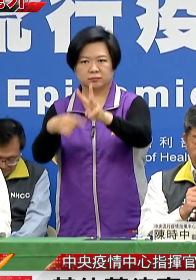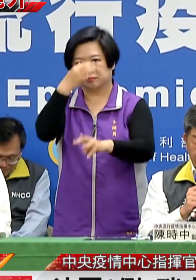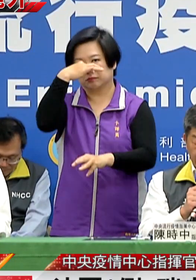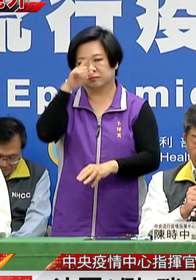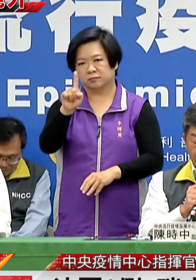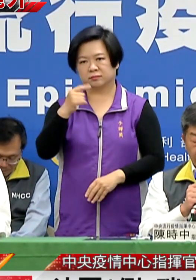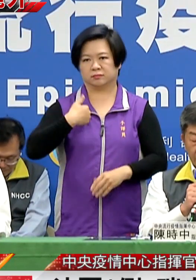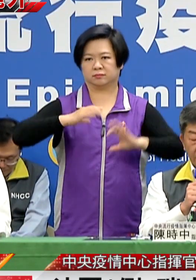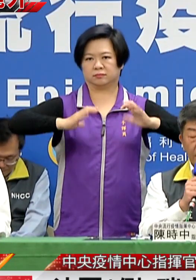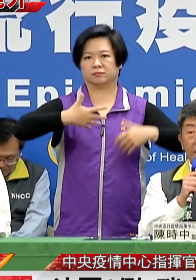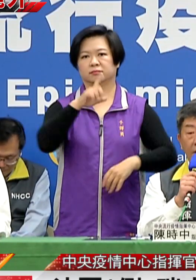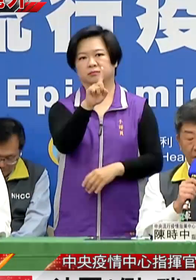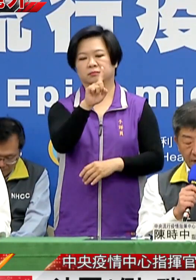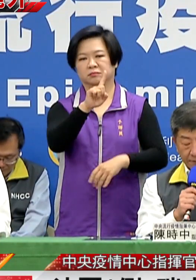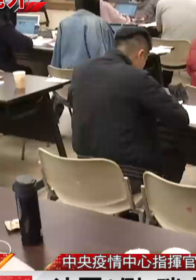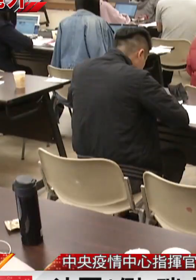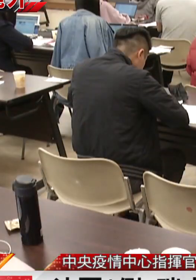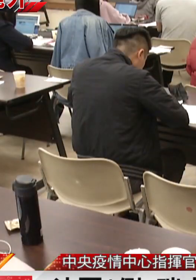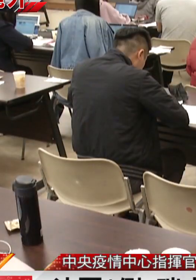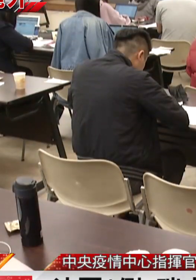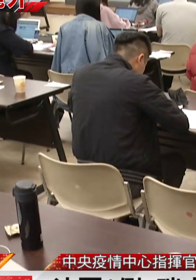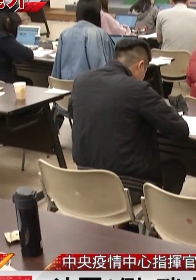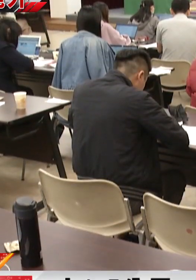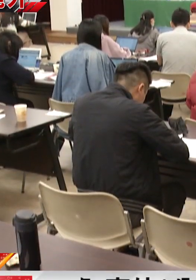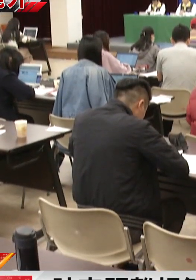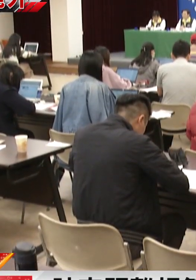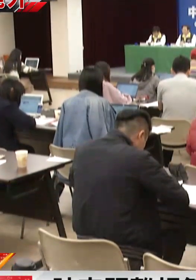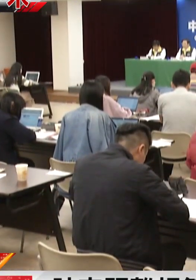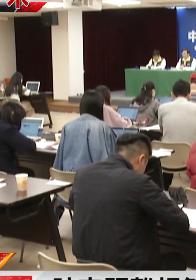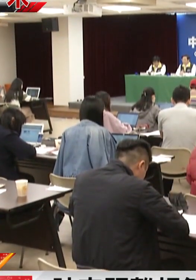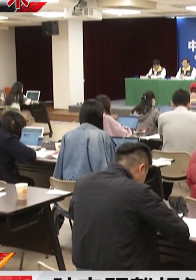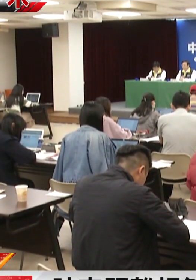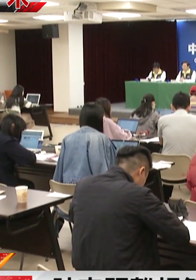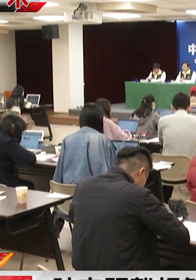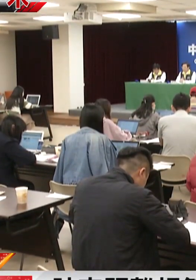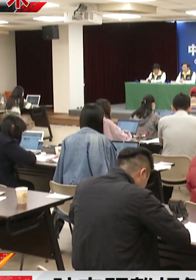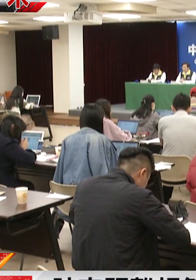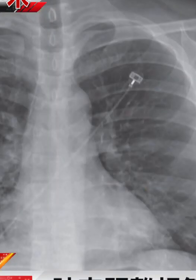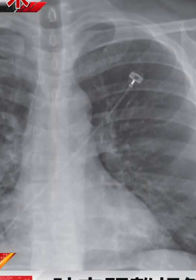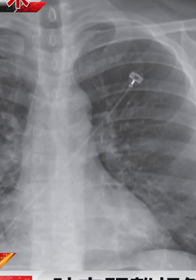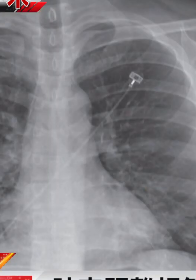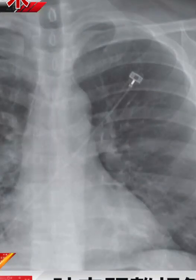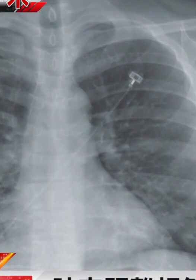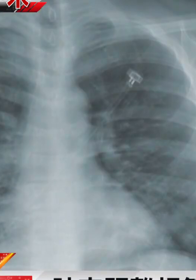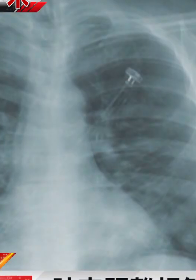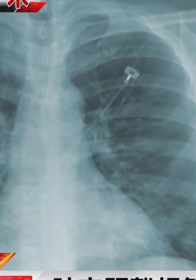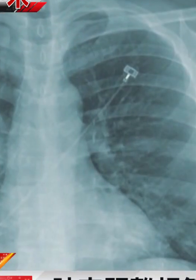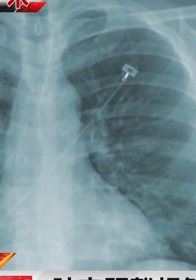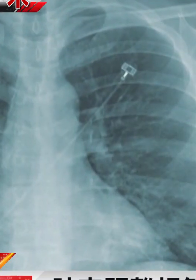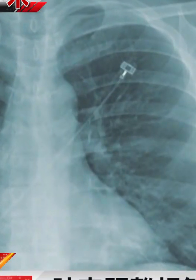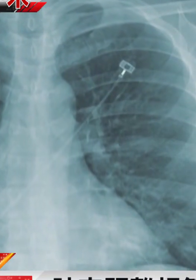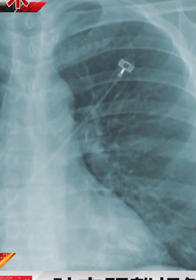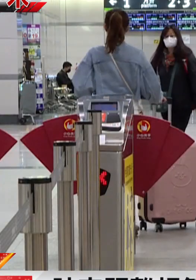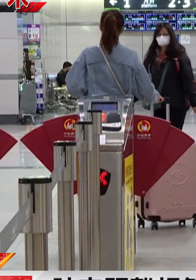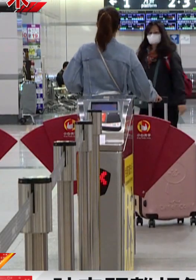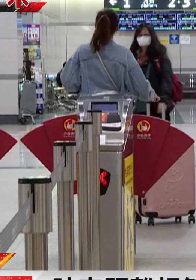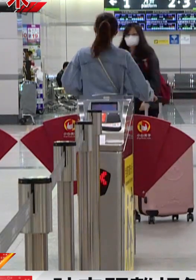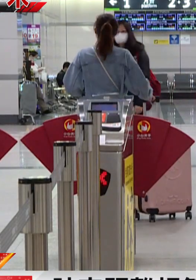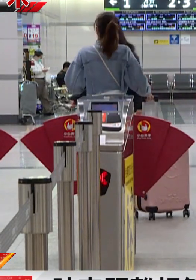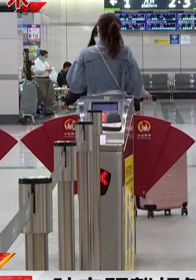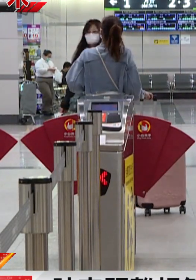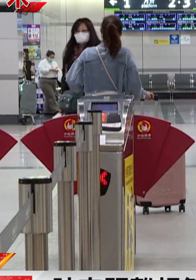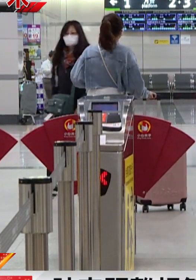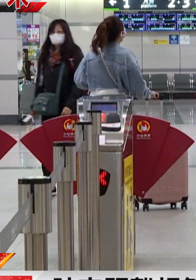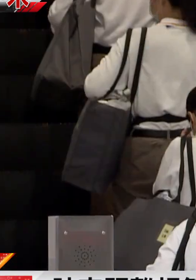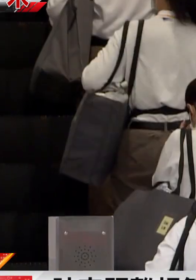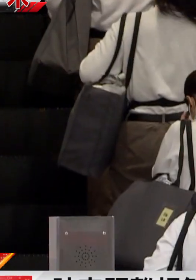例，法国一例，哈，瑞士一例，哈。 英国成为境外移入个案最大的来源，确诊案例不断增加，加上清明连假